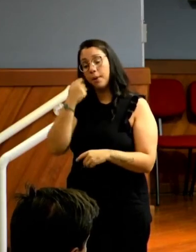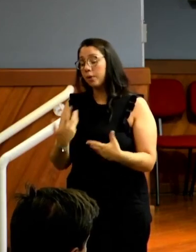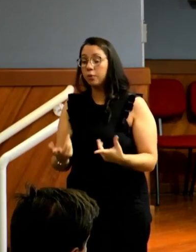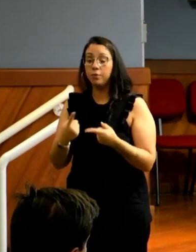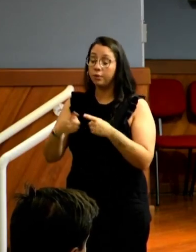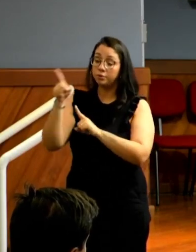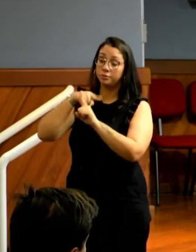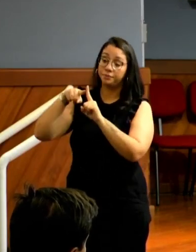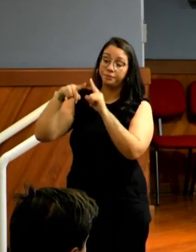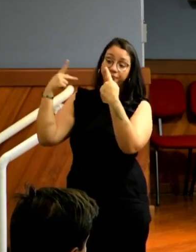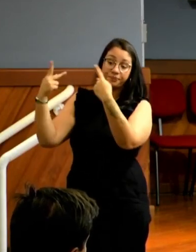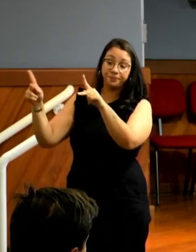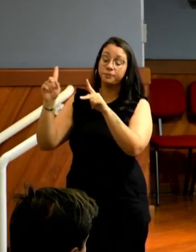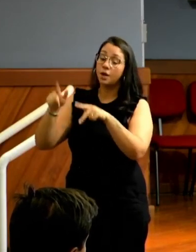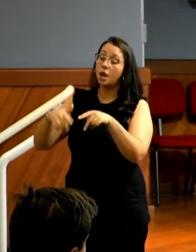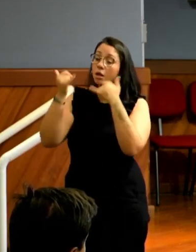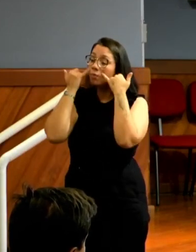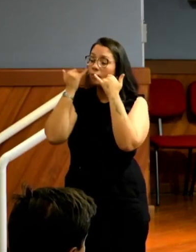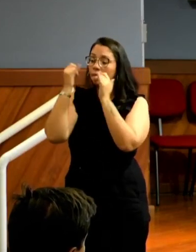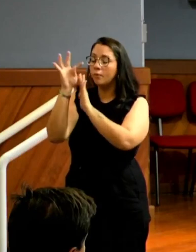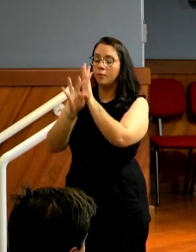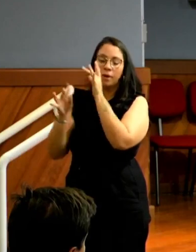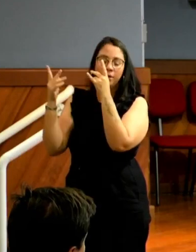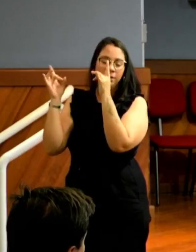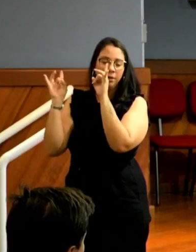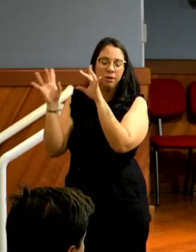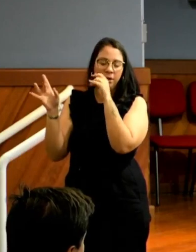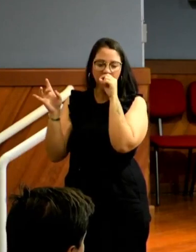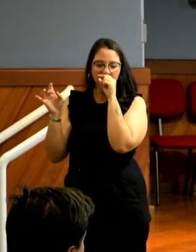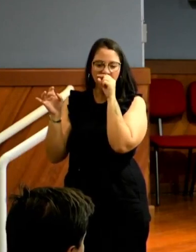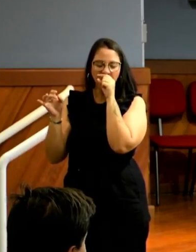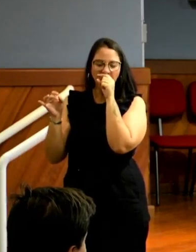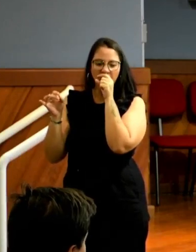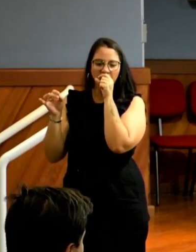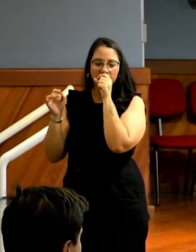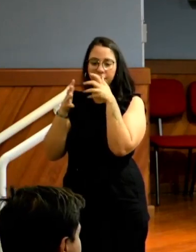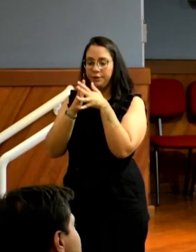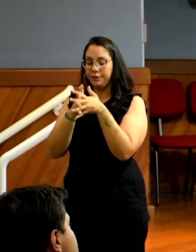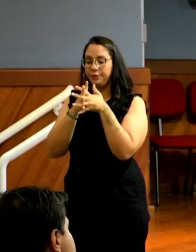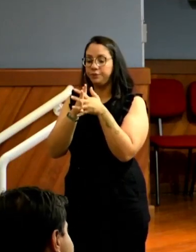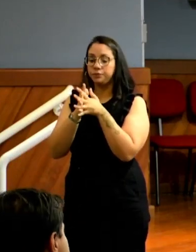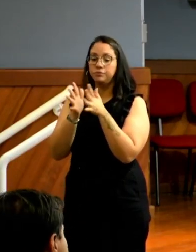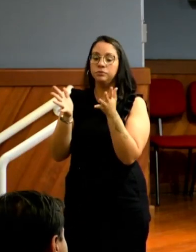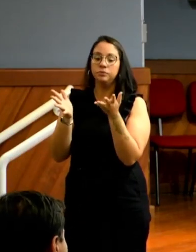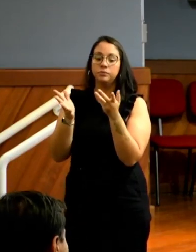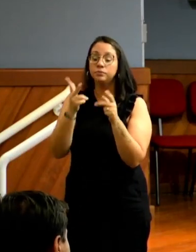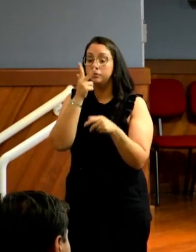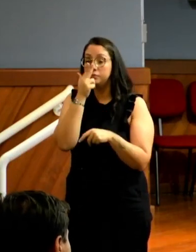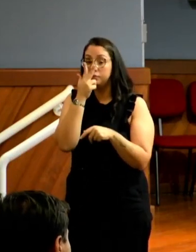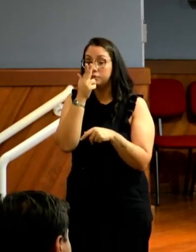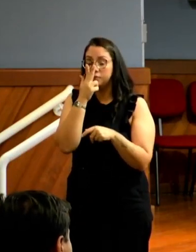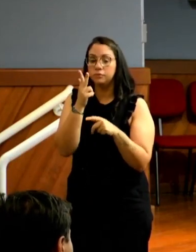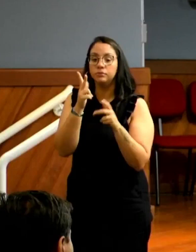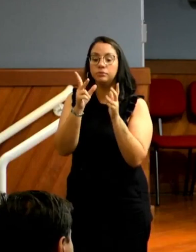Porque o objetivo é a informação. É complicado, é isso que eu venho falando. Eu acho que parece que o arquivo é